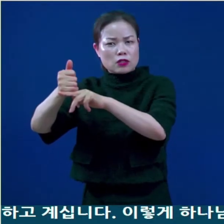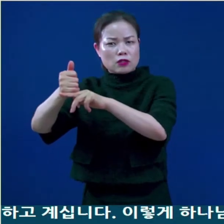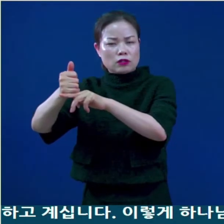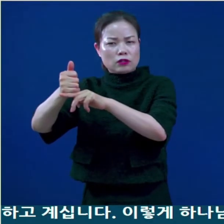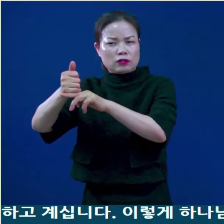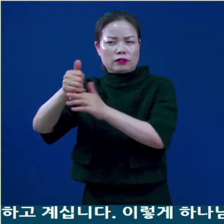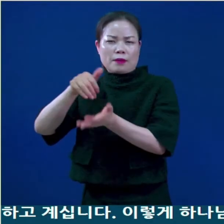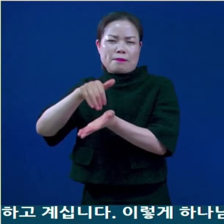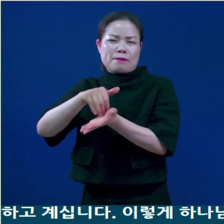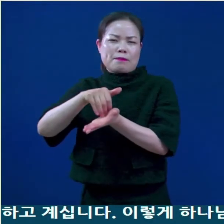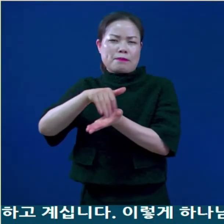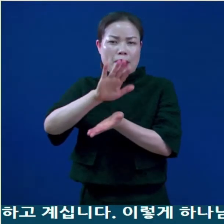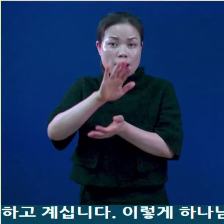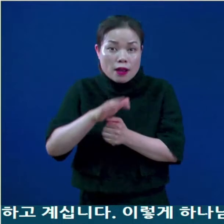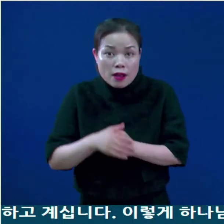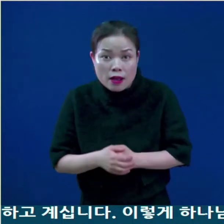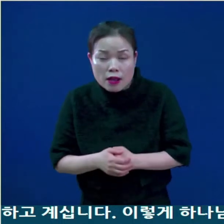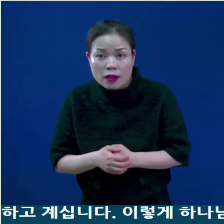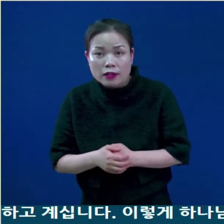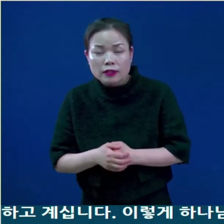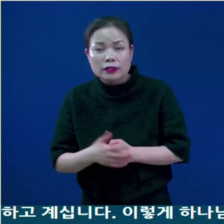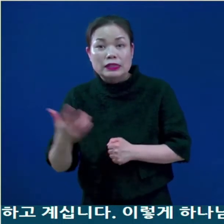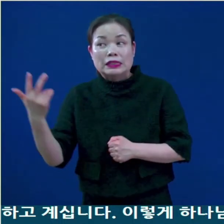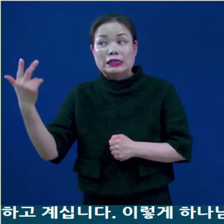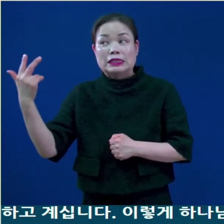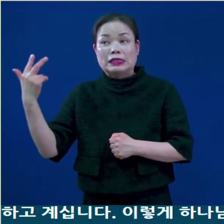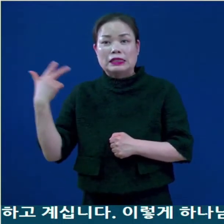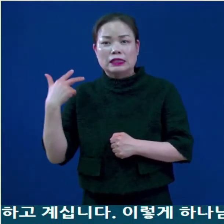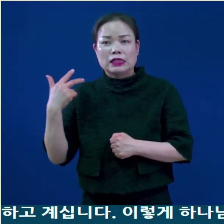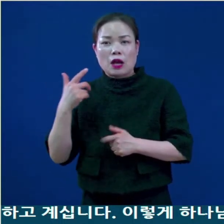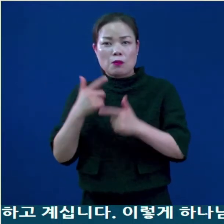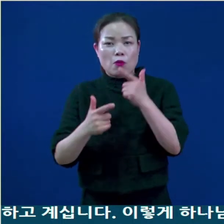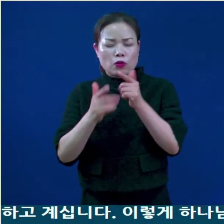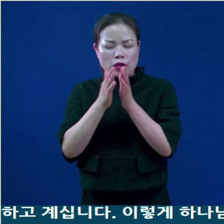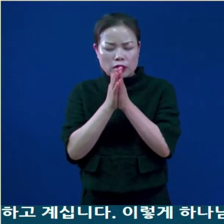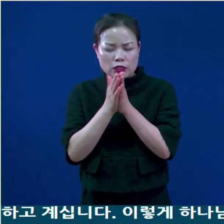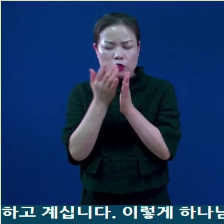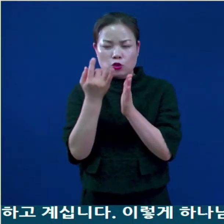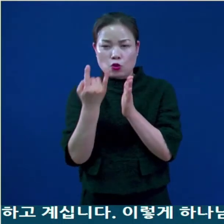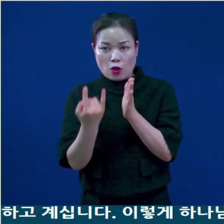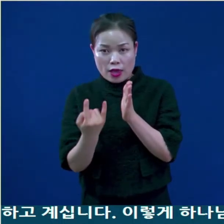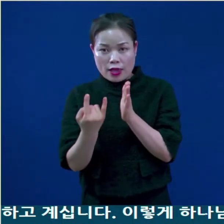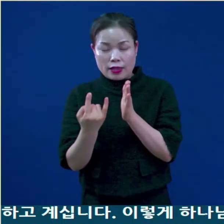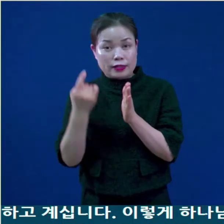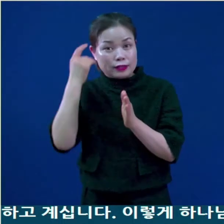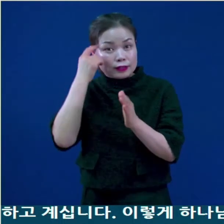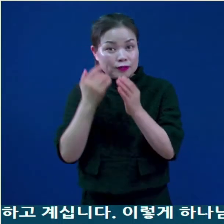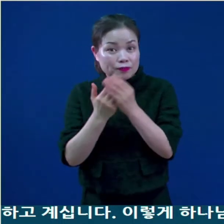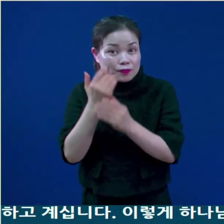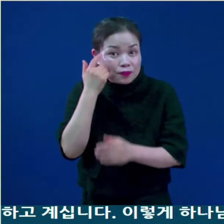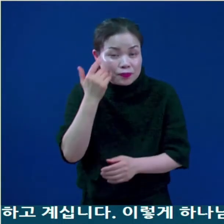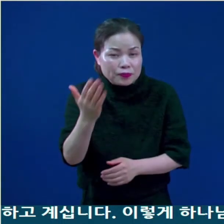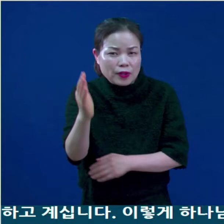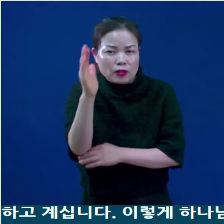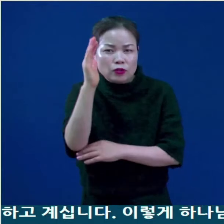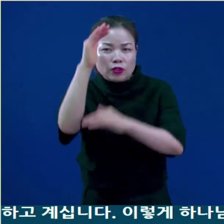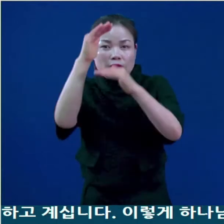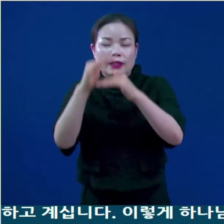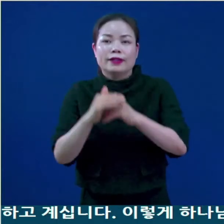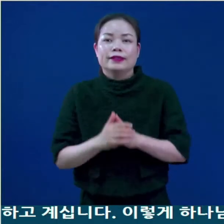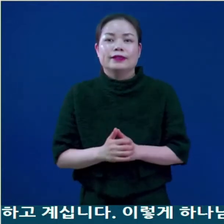쫓겨 나가리라. 지난 목요일 기도회, 어저께 목요일 기도회 생각나십니까? 제가